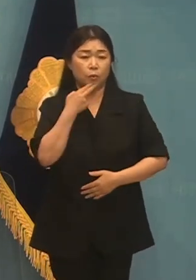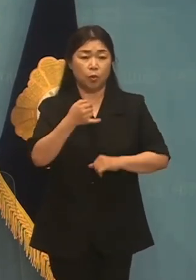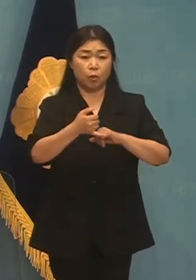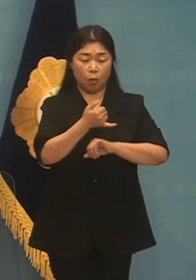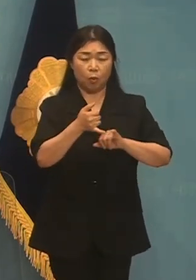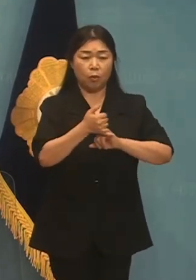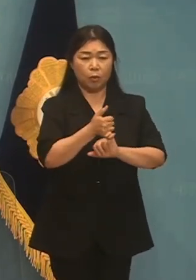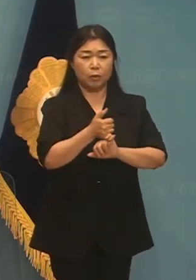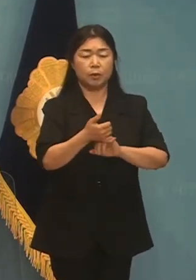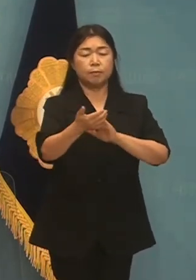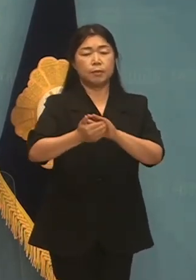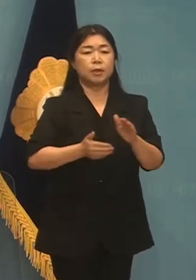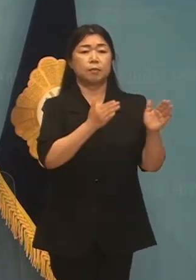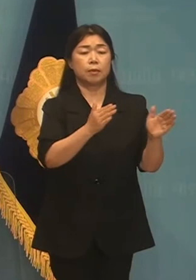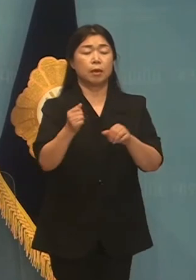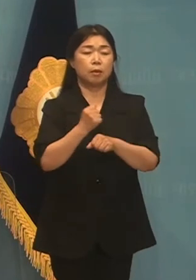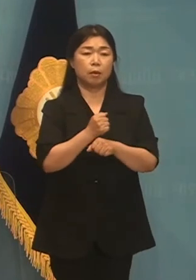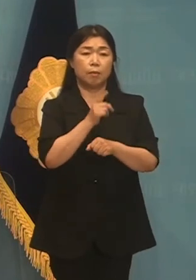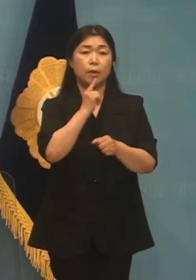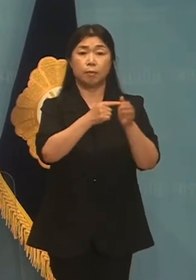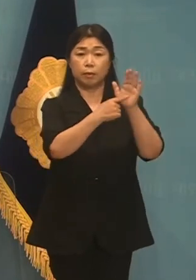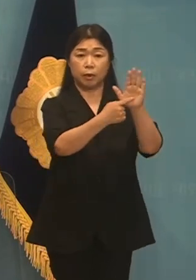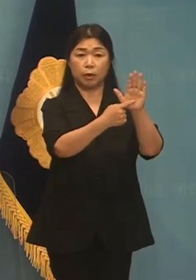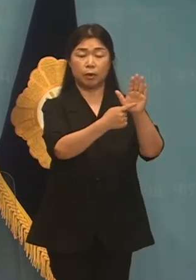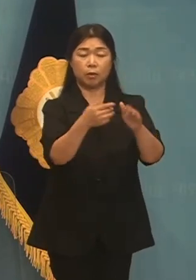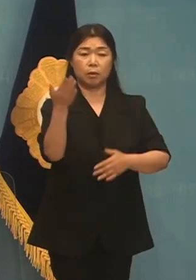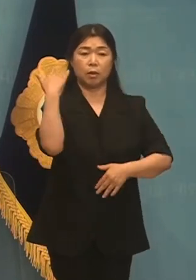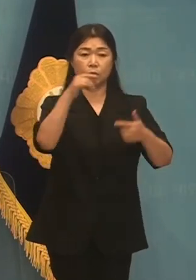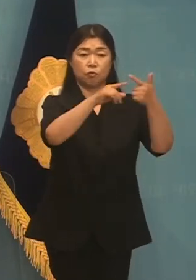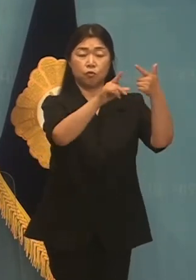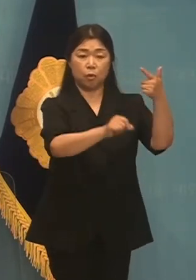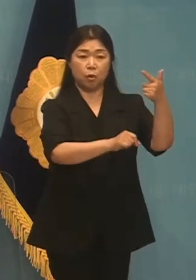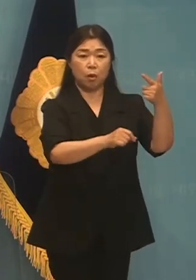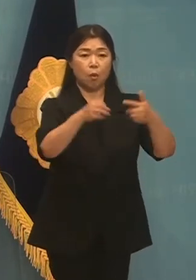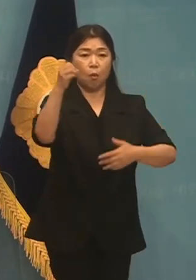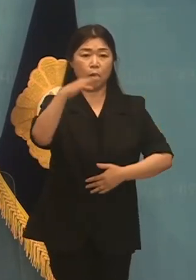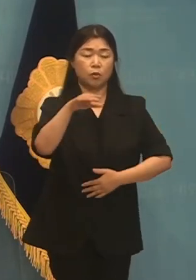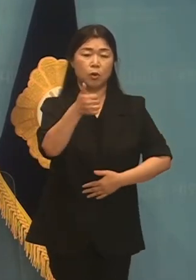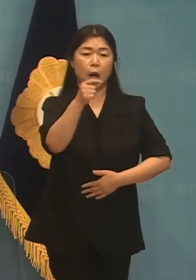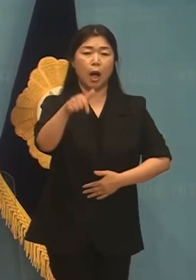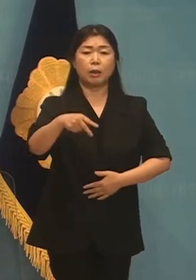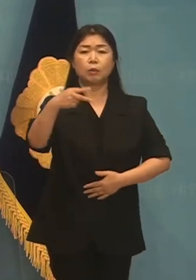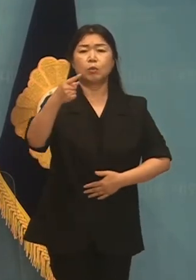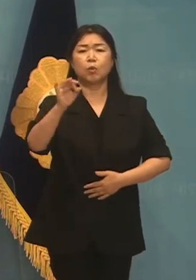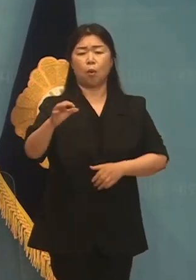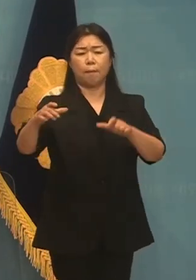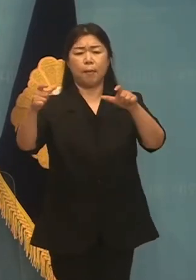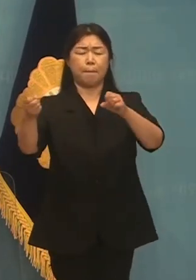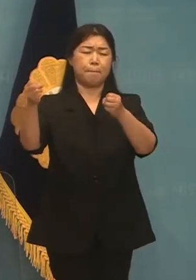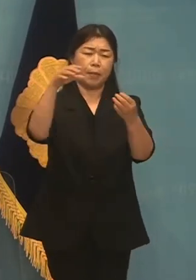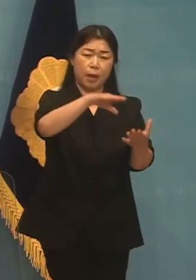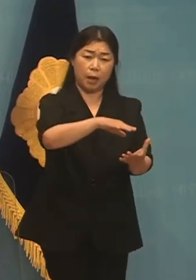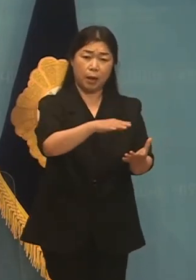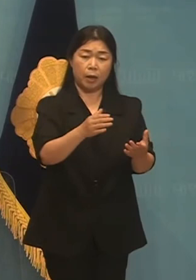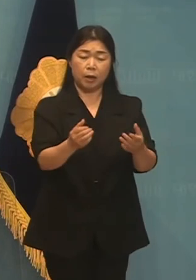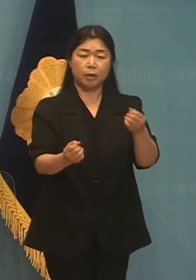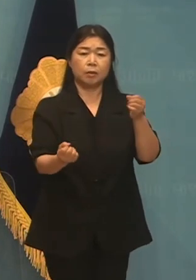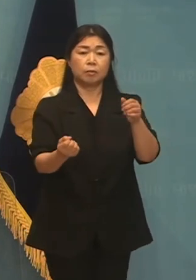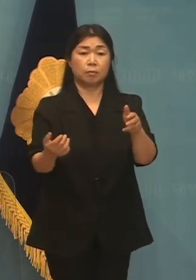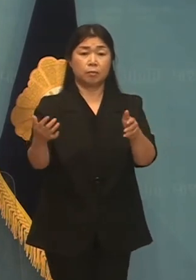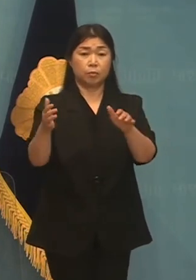후속 대책을 발표했습니다. 지난 6월 광주 학동 참사를 조사한